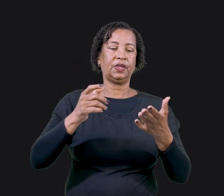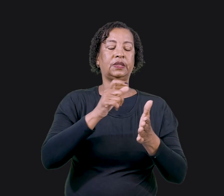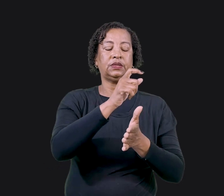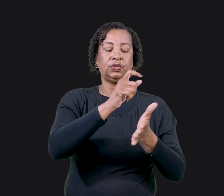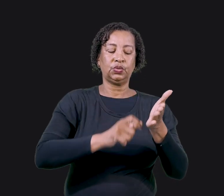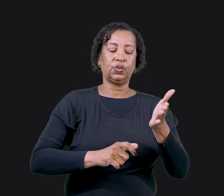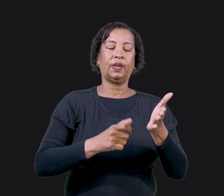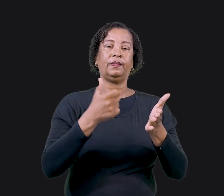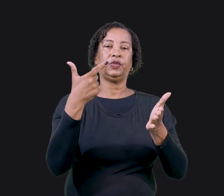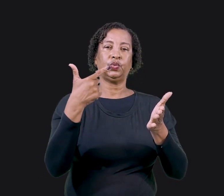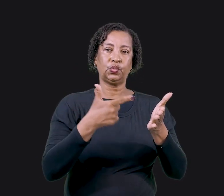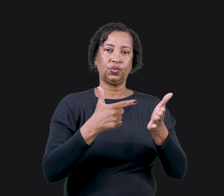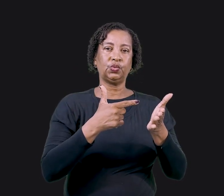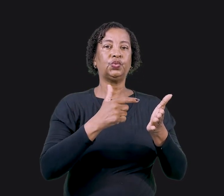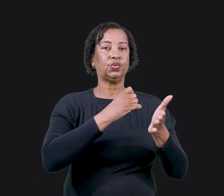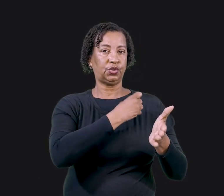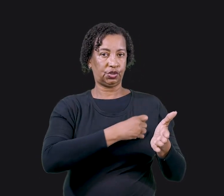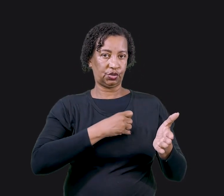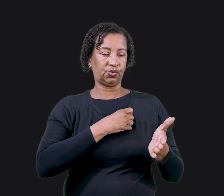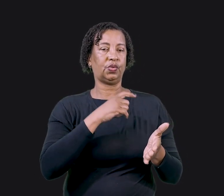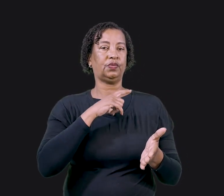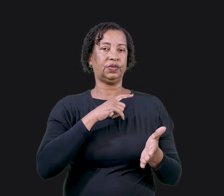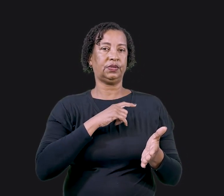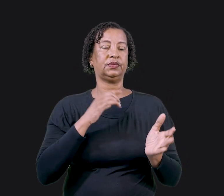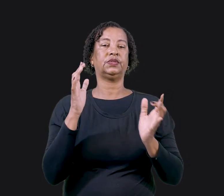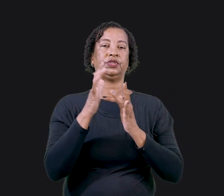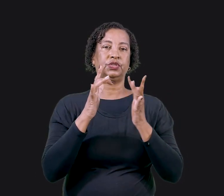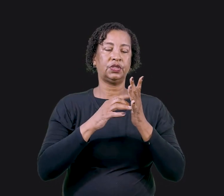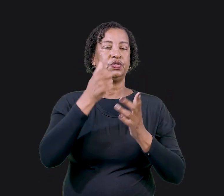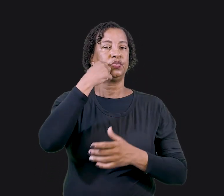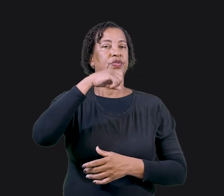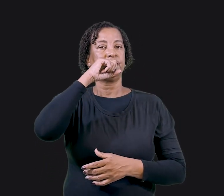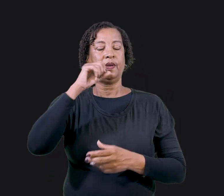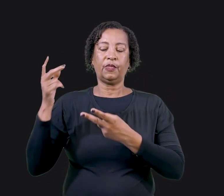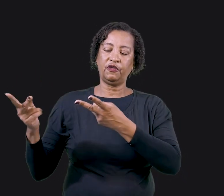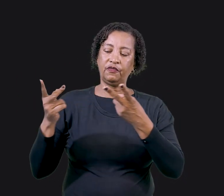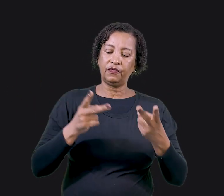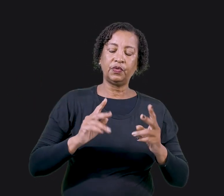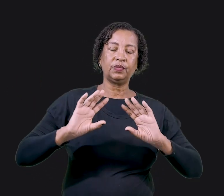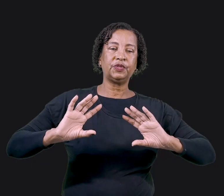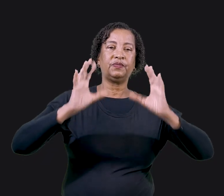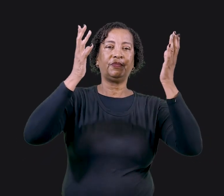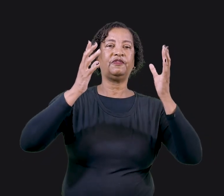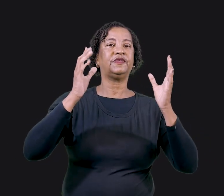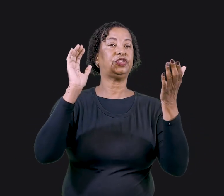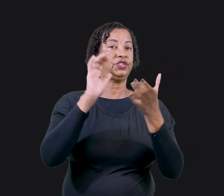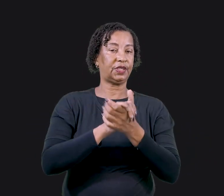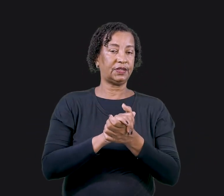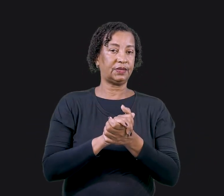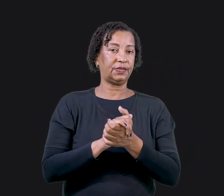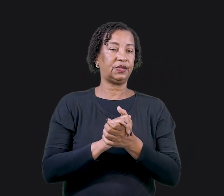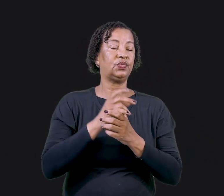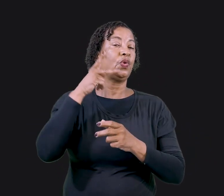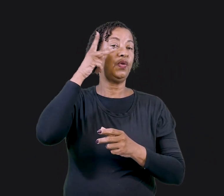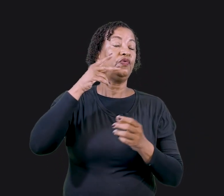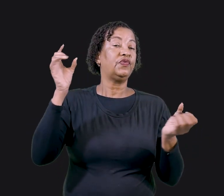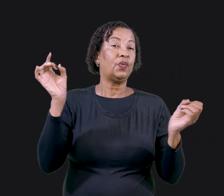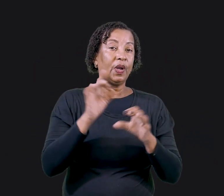2º capítulo de João. Jesus e sua mãe foram convidados para uma festa de casamento e quando o vinho acabou, a mãe de Jesus lhe